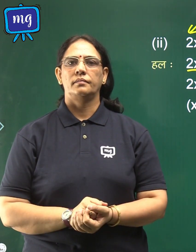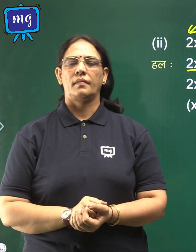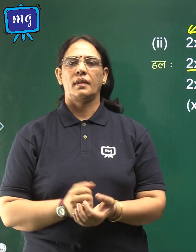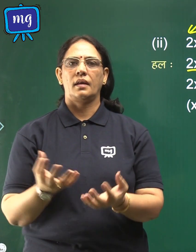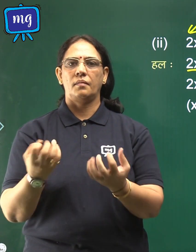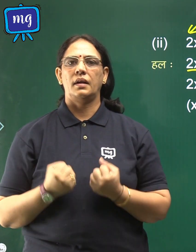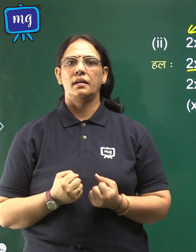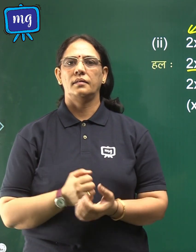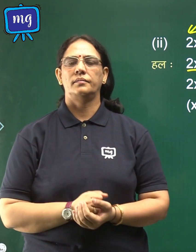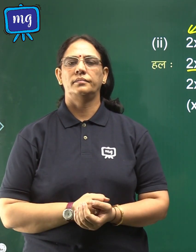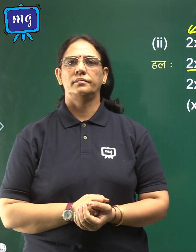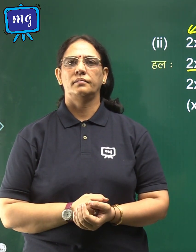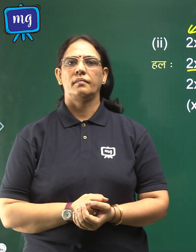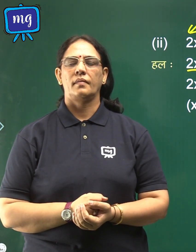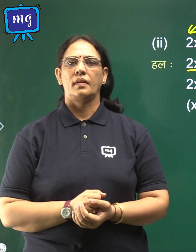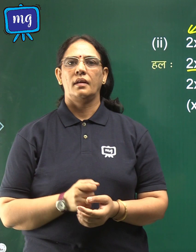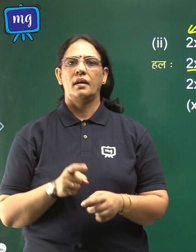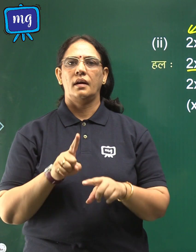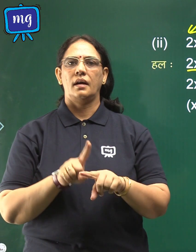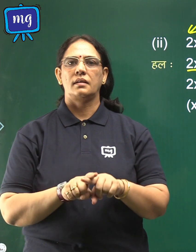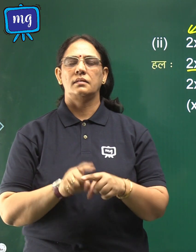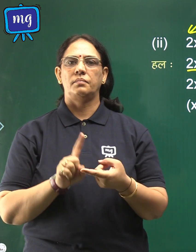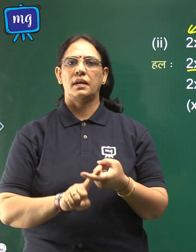क्या मिला? x प्लस